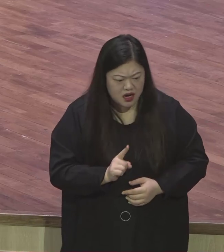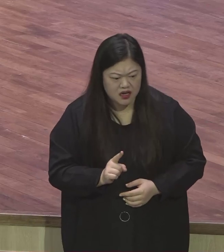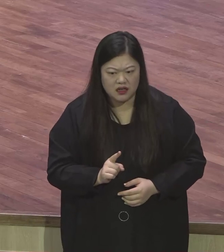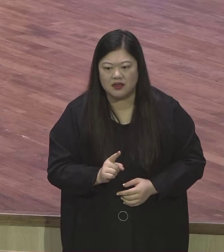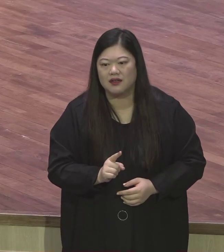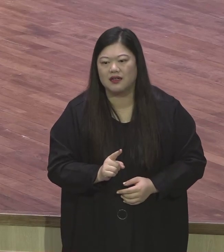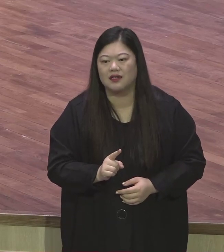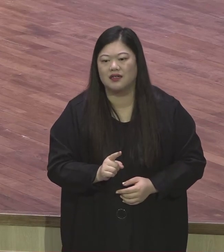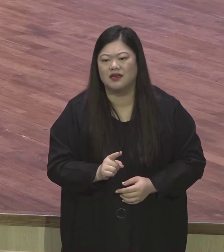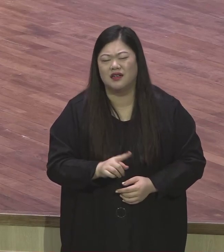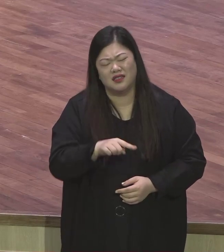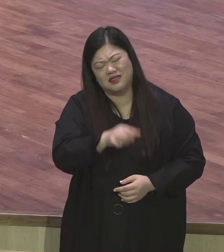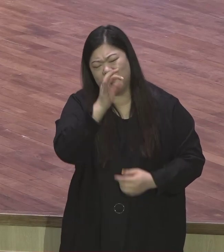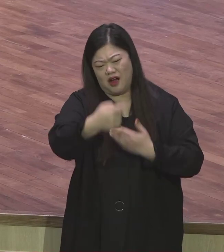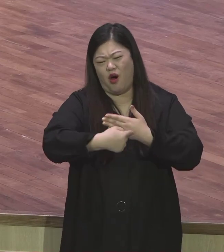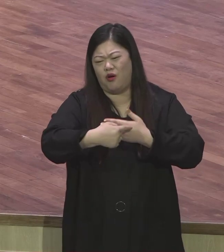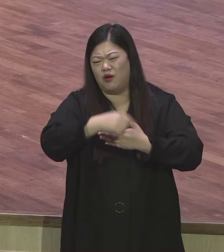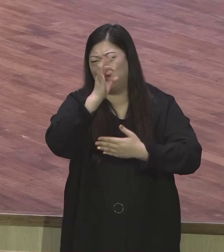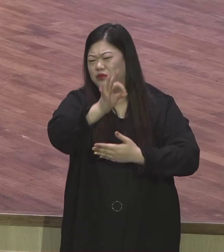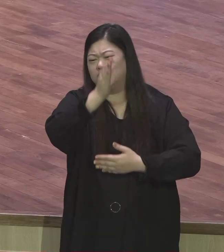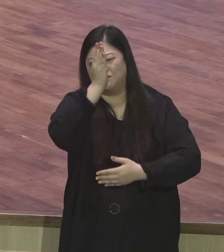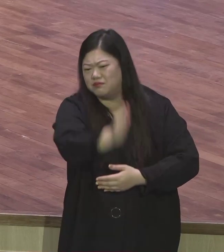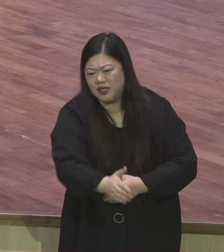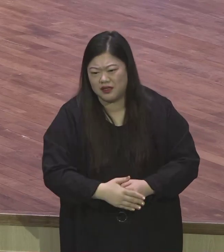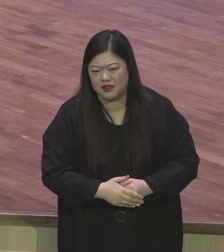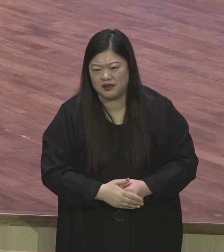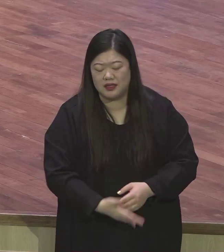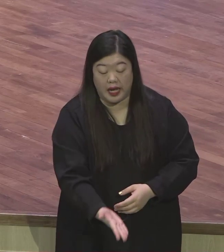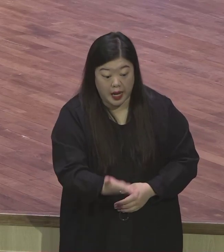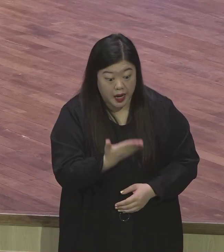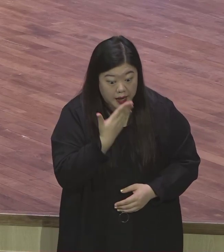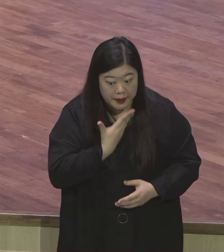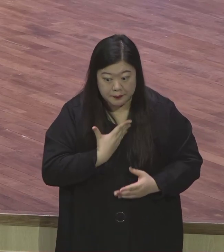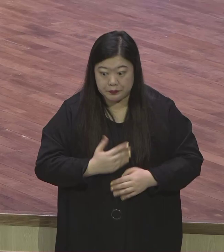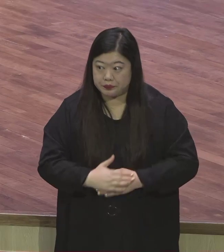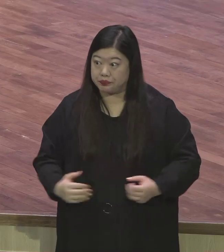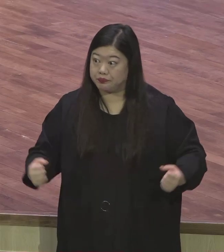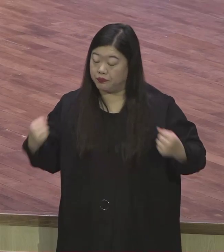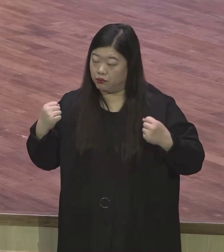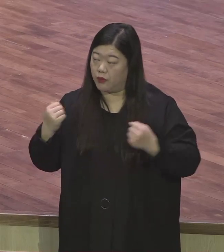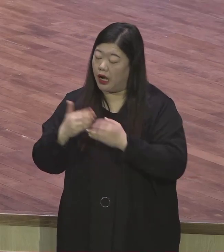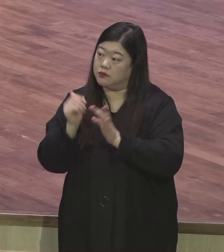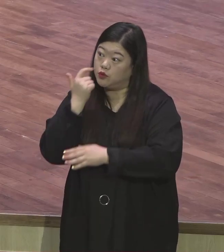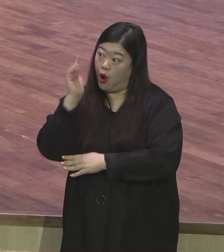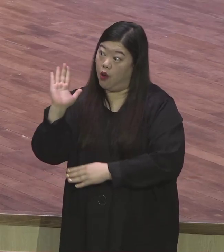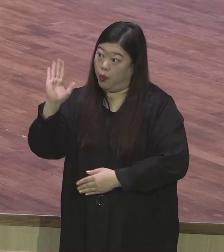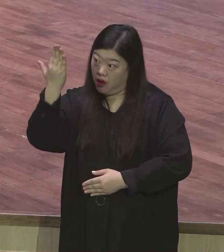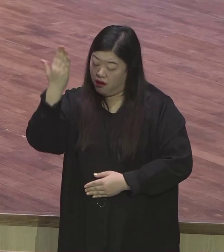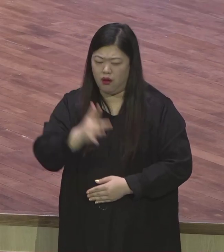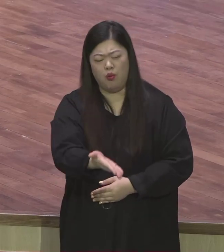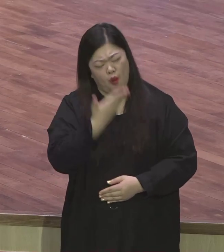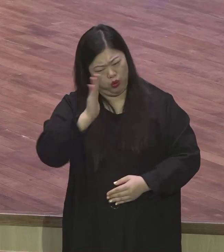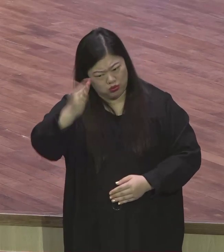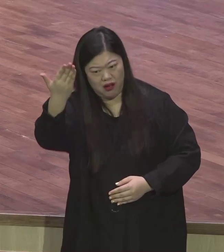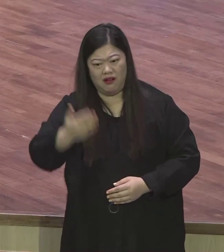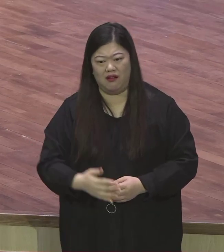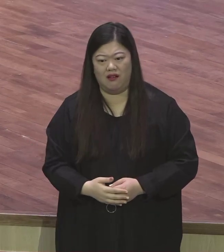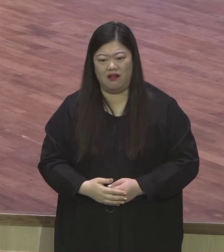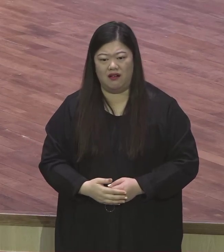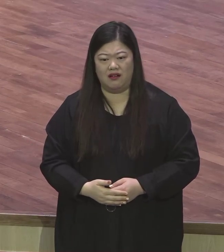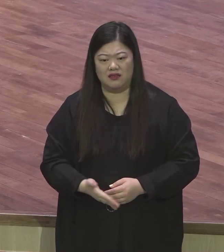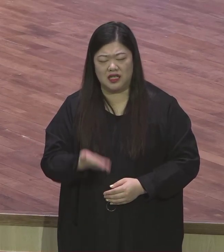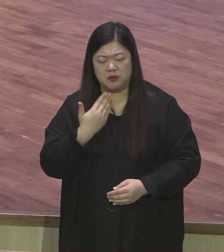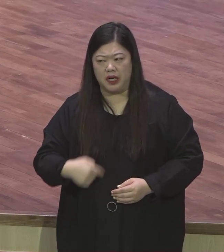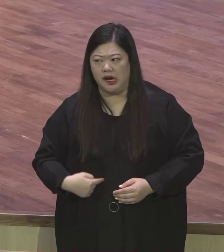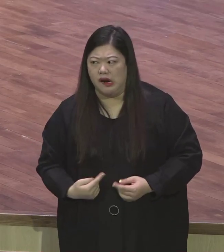그것도 더 중요한 것이 아니고 그것이 하나님께 영광이 되겠는가를 따지라는 것입니다. 저는